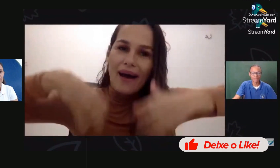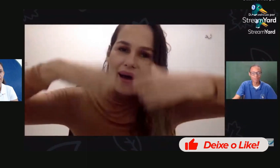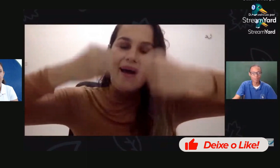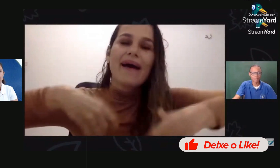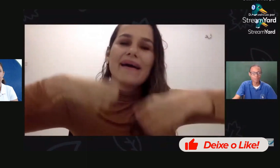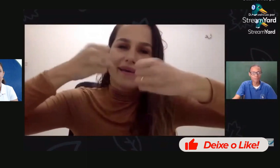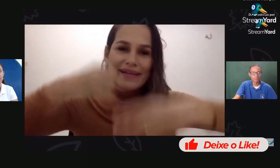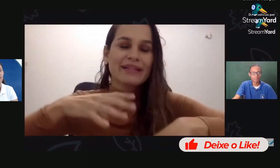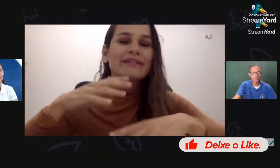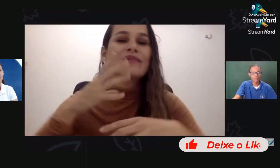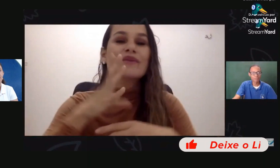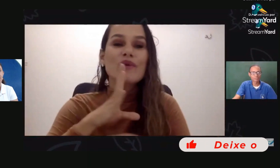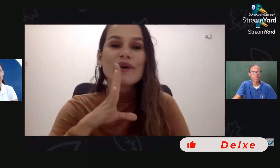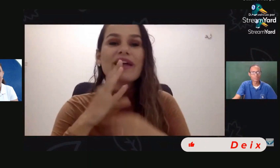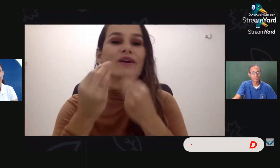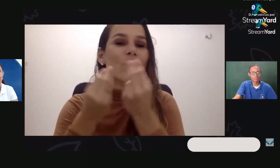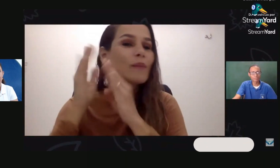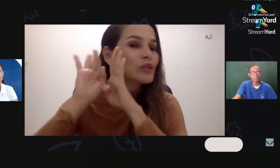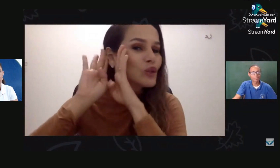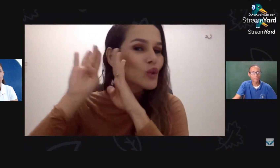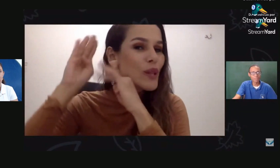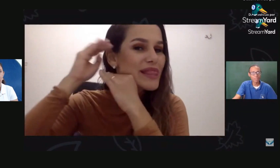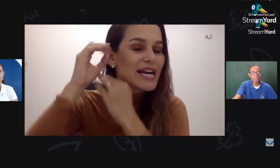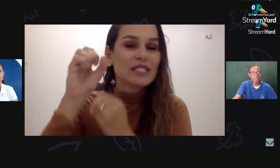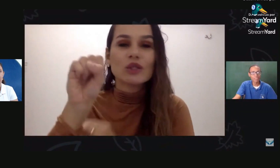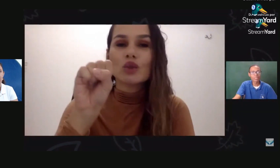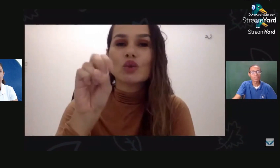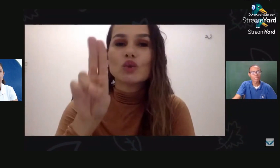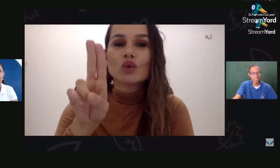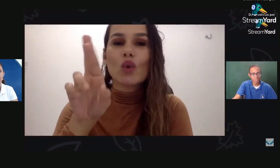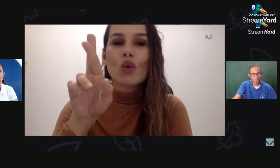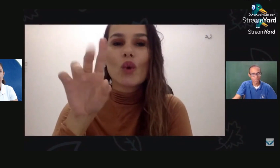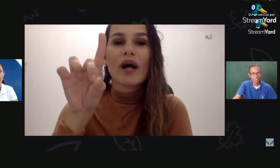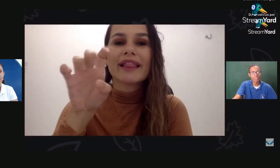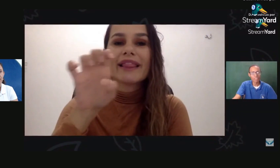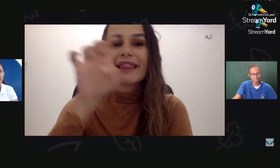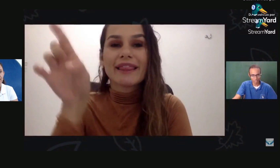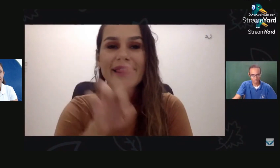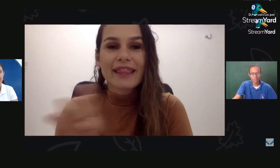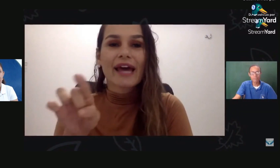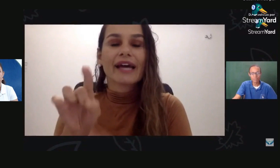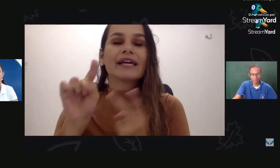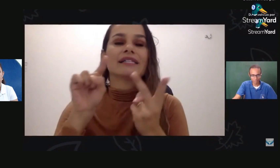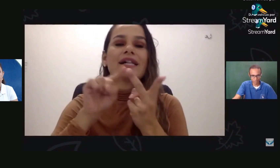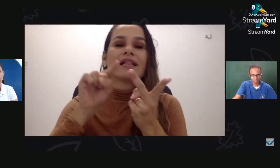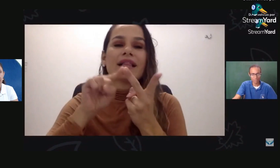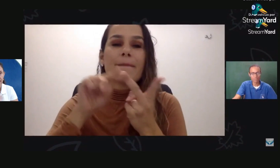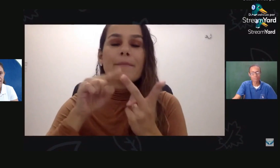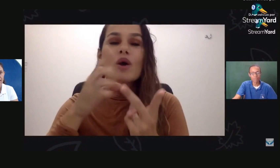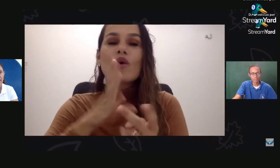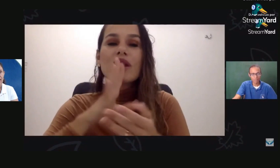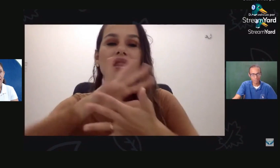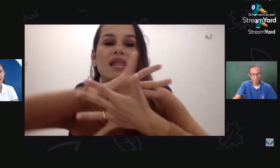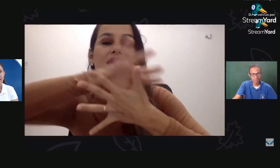esse conhecimento aí da realidade do surdo, conhecer mesmo, né, essa questão da surdez,